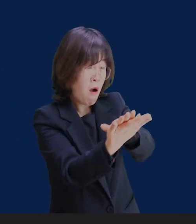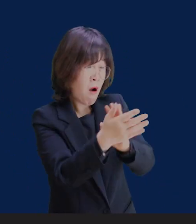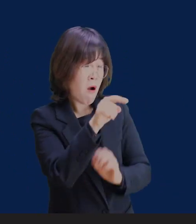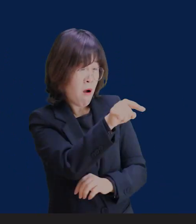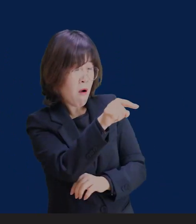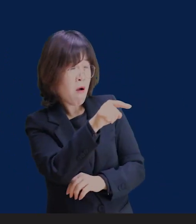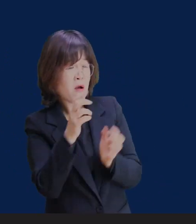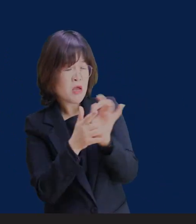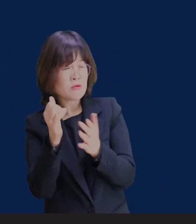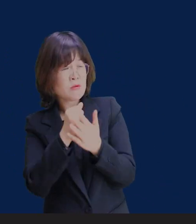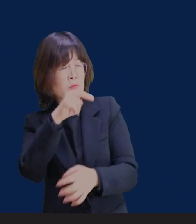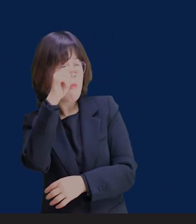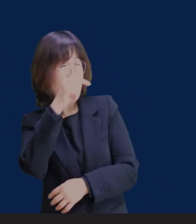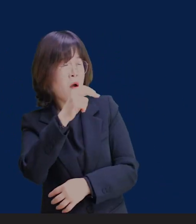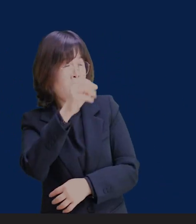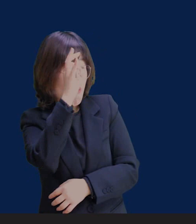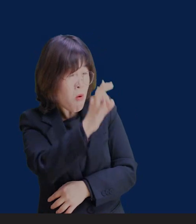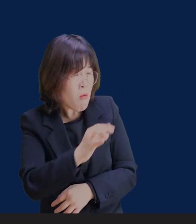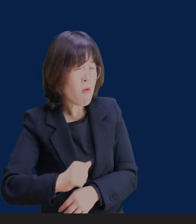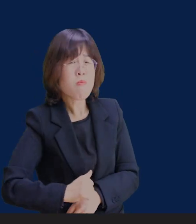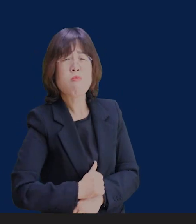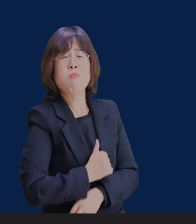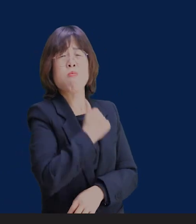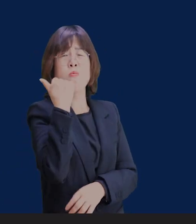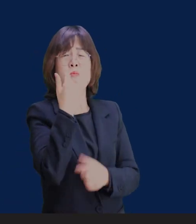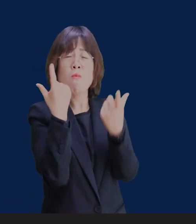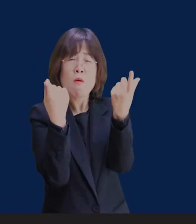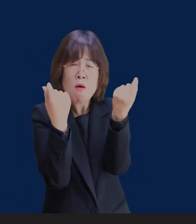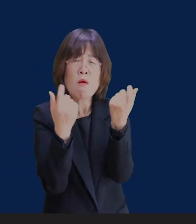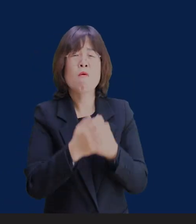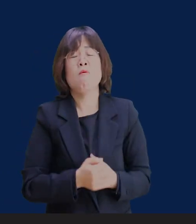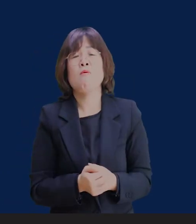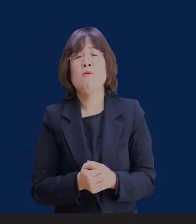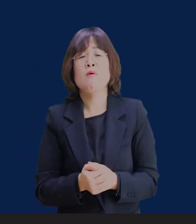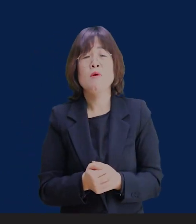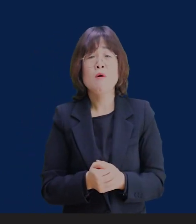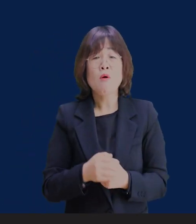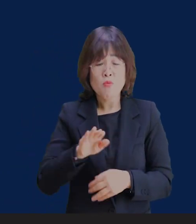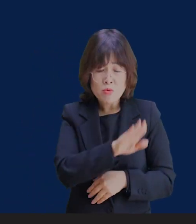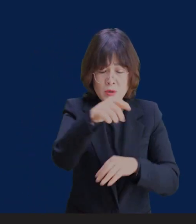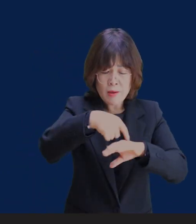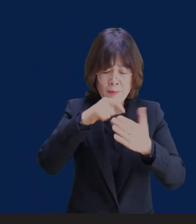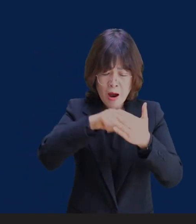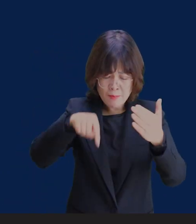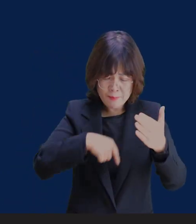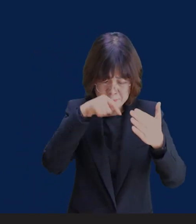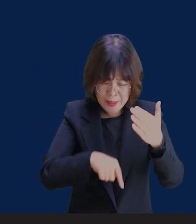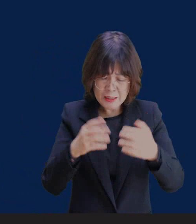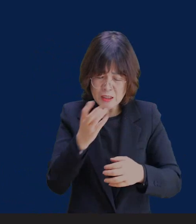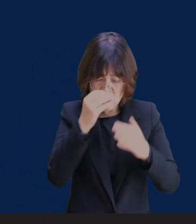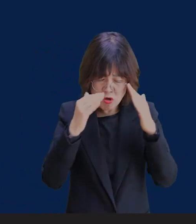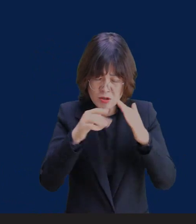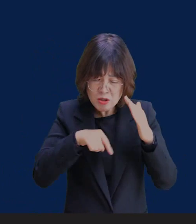곳으로 바뀌어버린 그 현실 앞에 분노하셔서 채찍을 들고 그 모든 것을 엎으셨던 것처럼, 혹여나